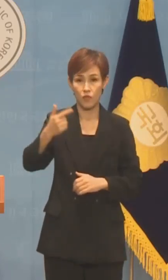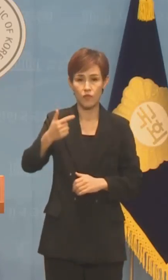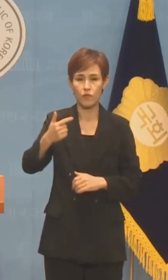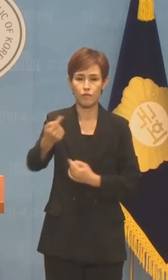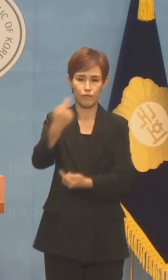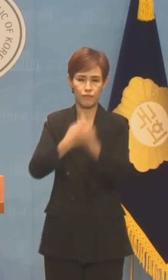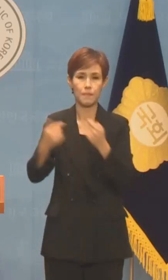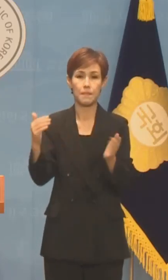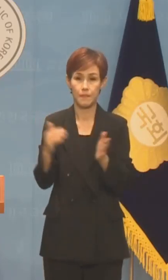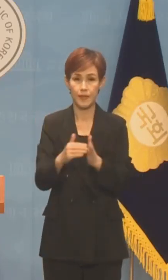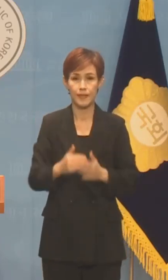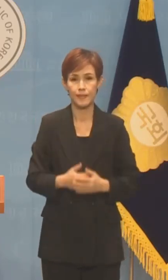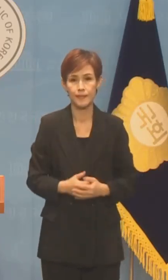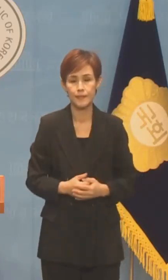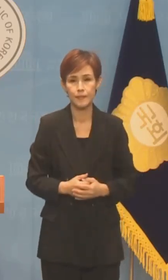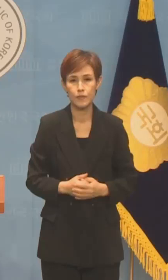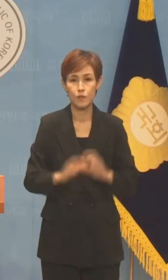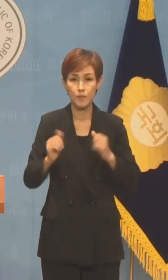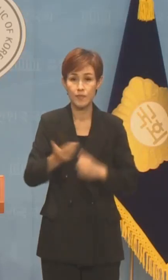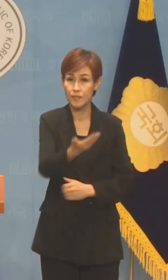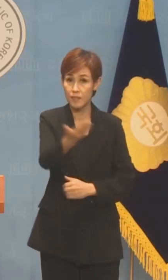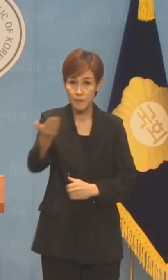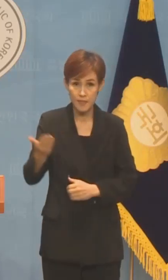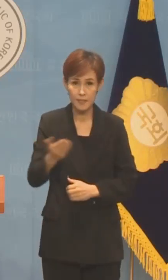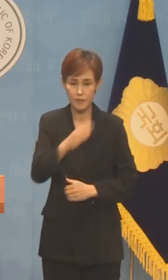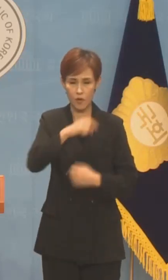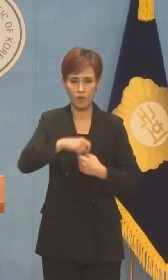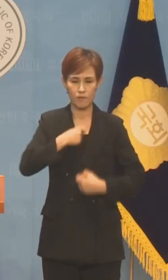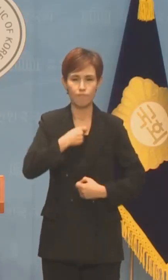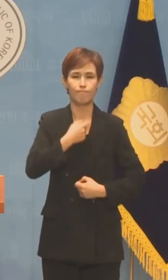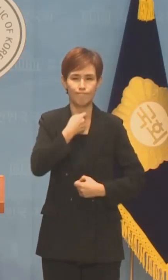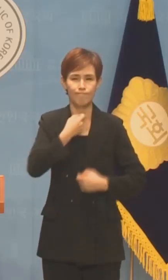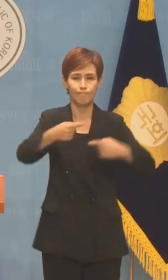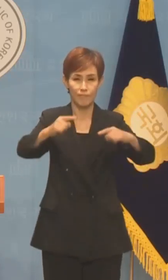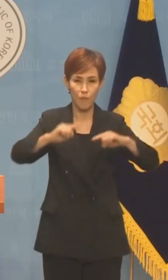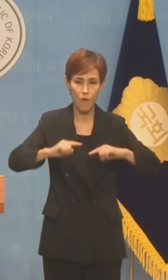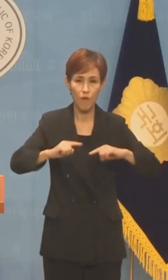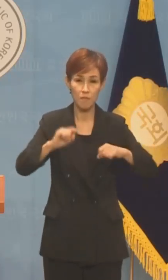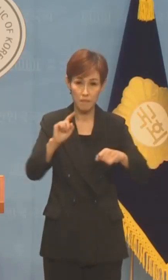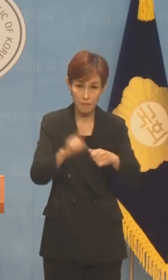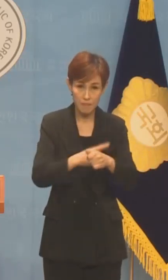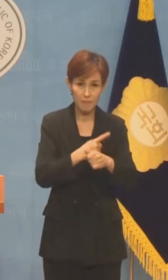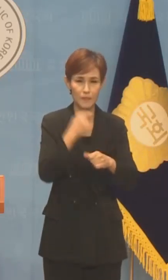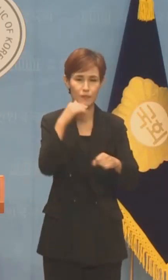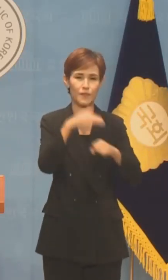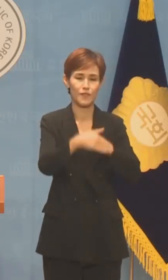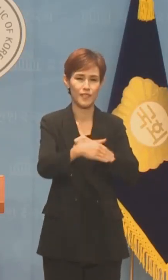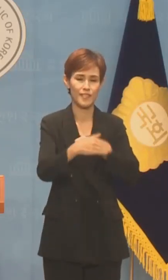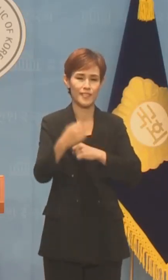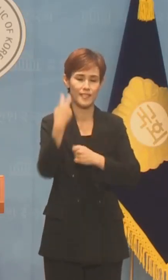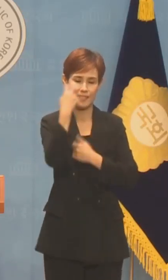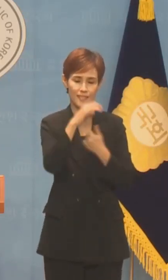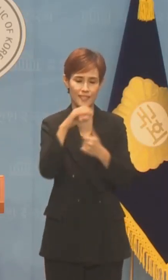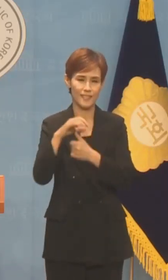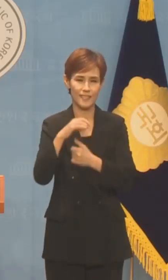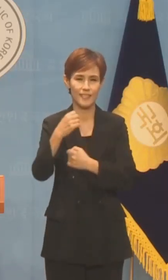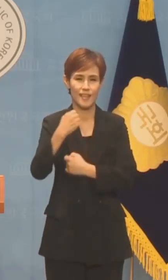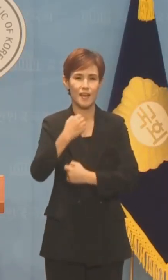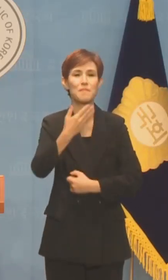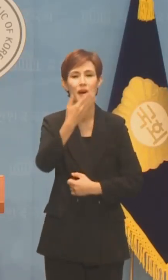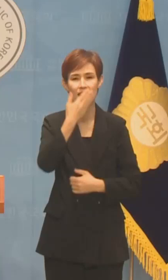제보가 접수되었습니다. 국민 여러분들의 정의로운 목소리와 참여가 민주주의를 지키는 강력한 힘이라는 것을